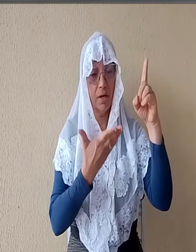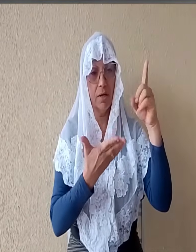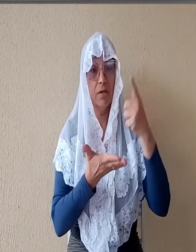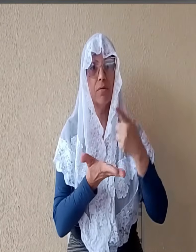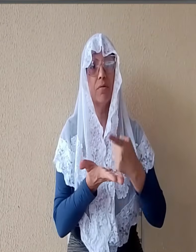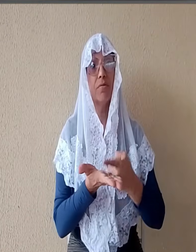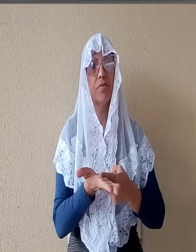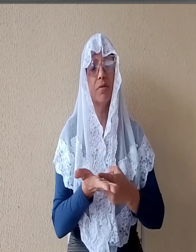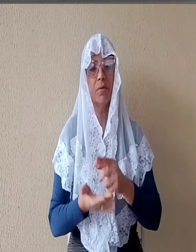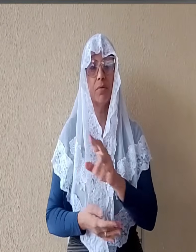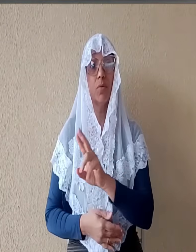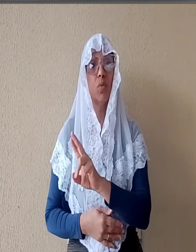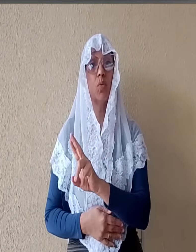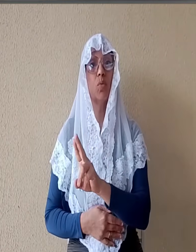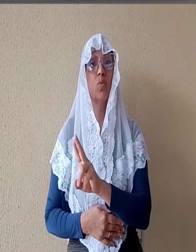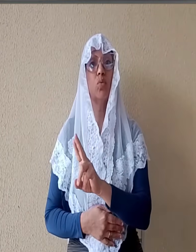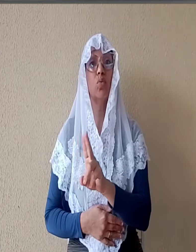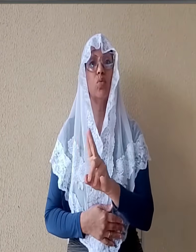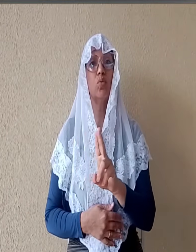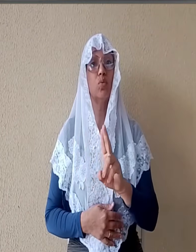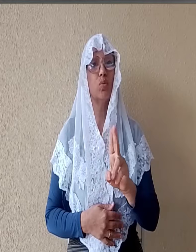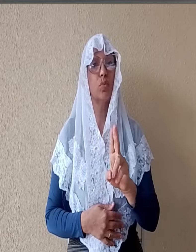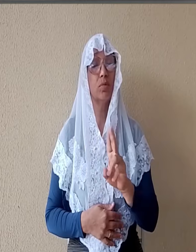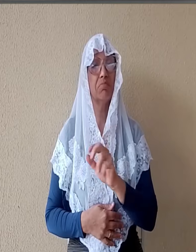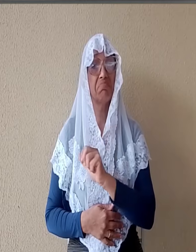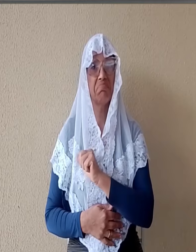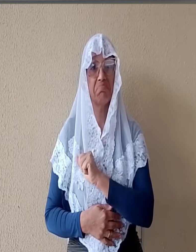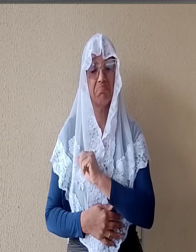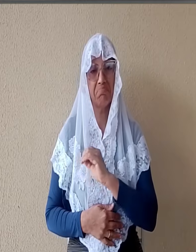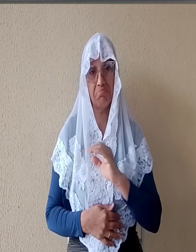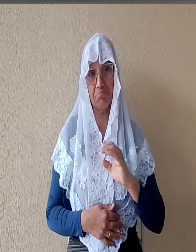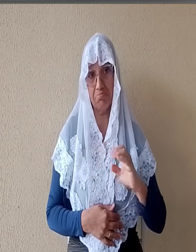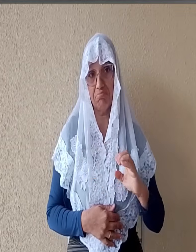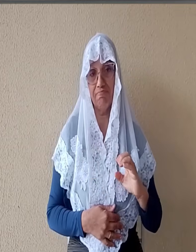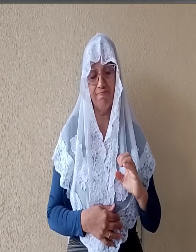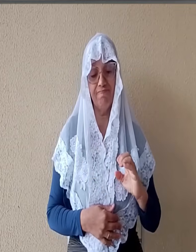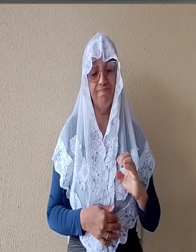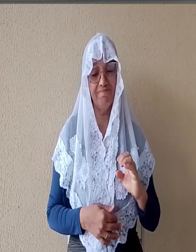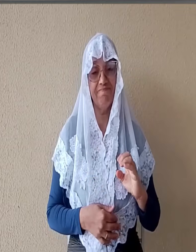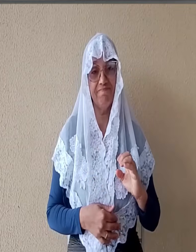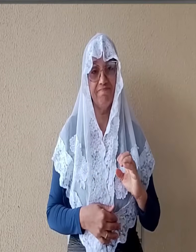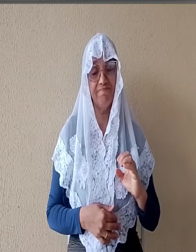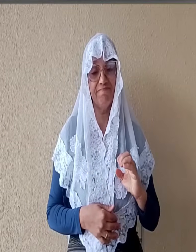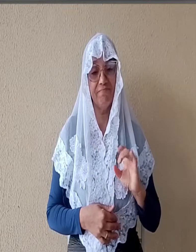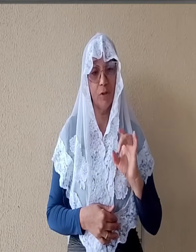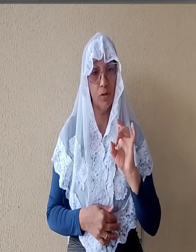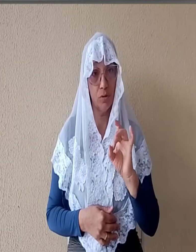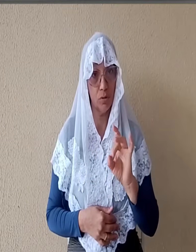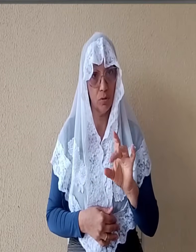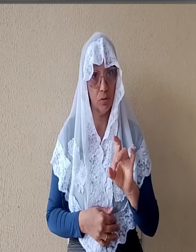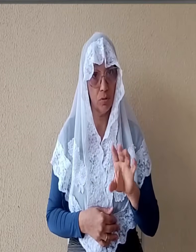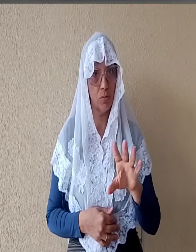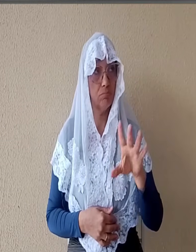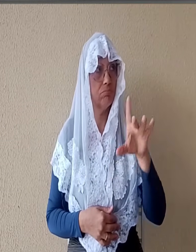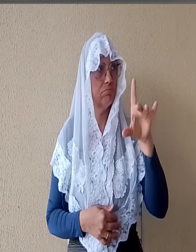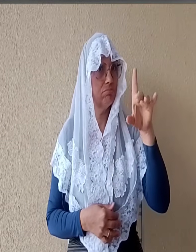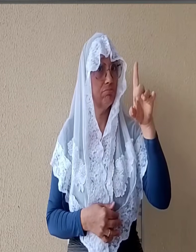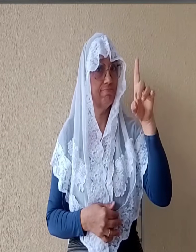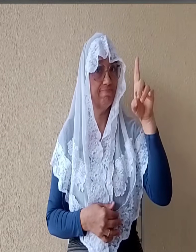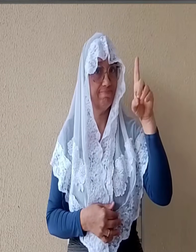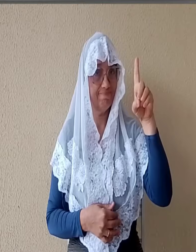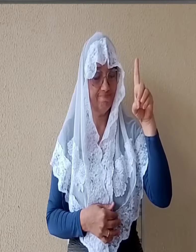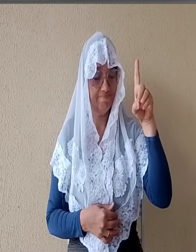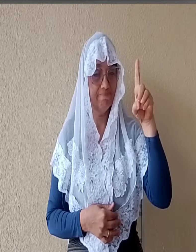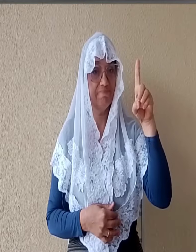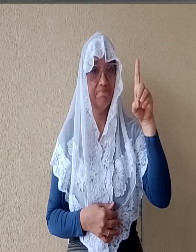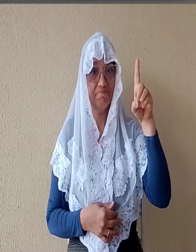irmão, você pode ter certeza, nós temos que saber o que é Deus e o que não é. É verdade. Gerou uma emoção.